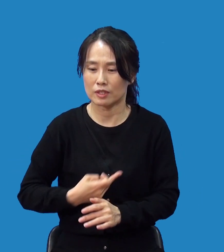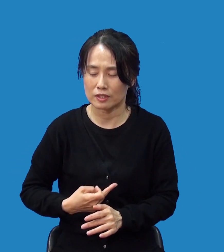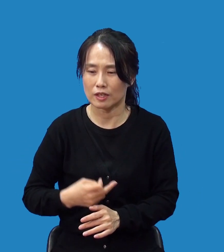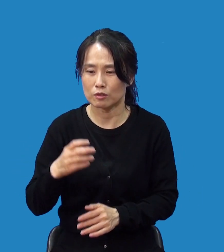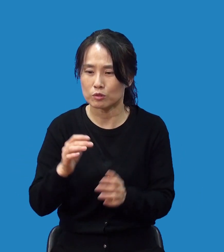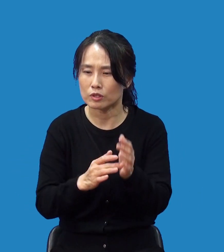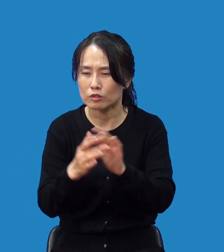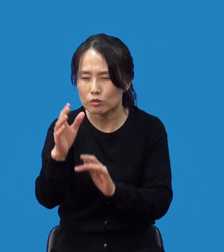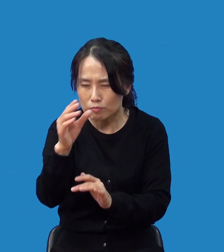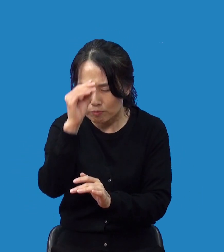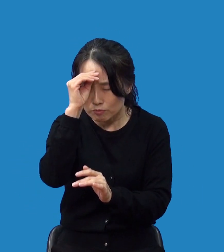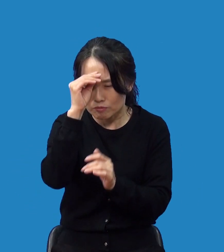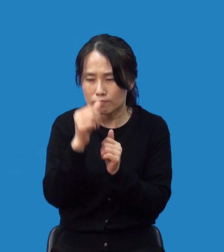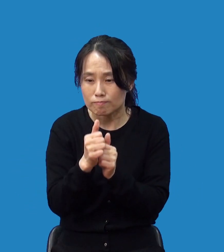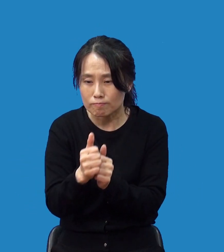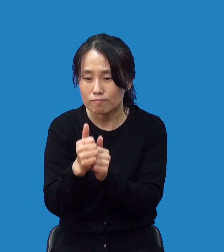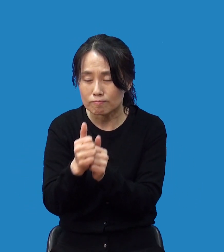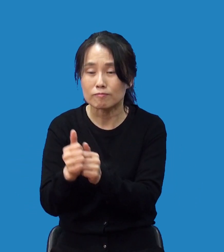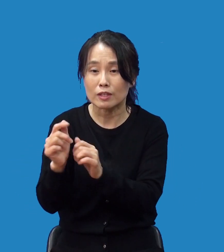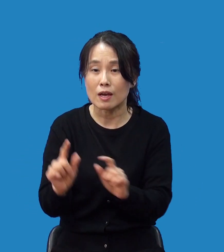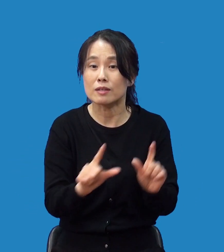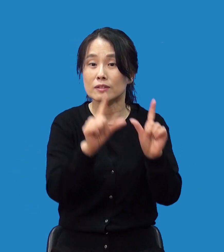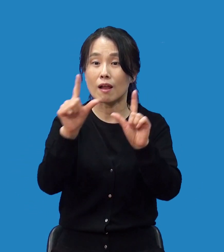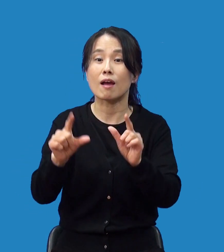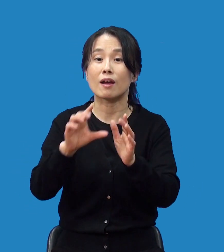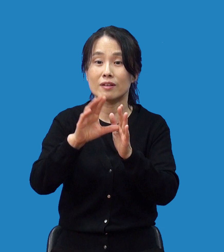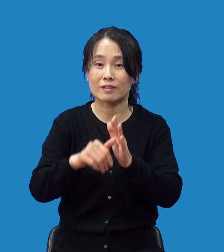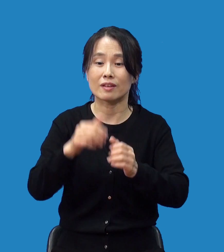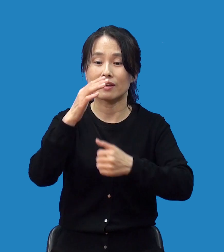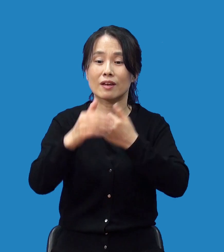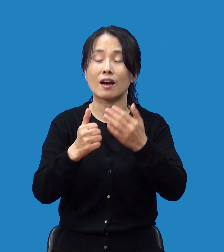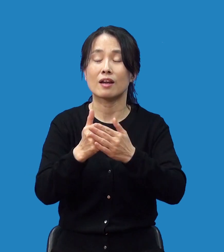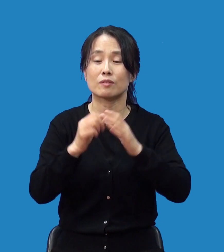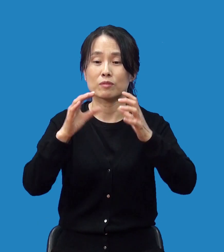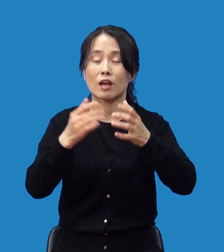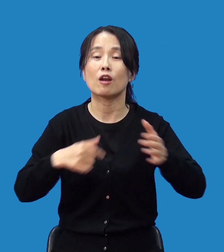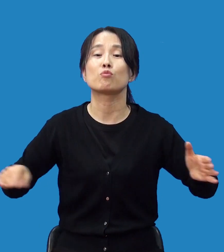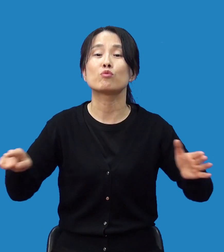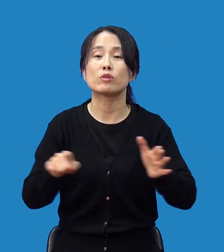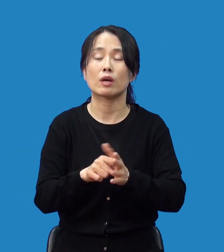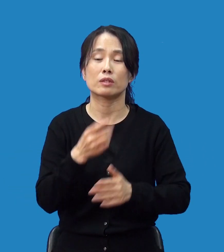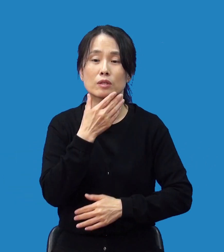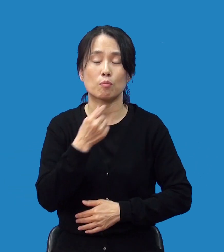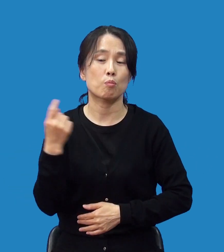때 주님과 복음을 위한, 하나님 나라를 위한 고난과